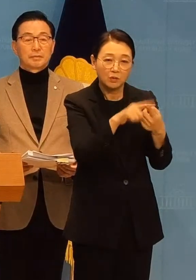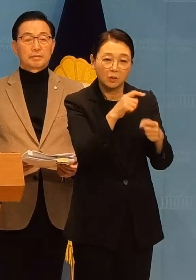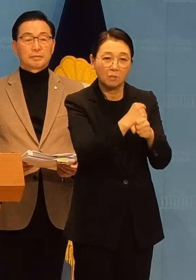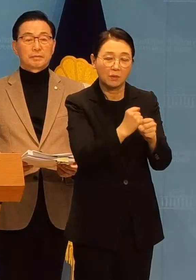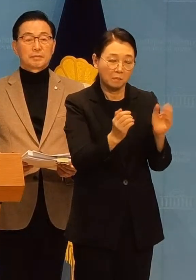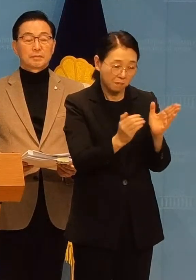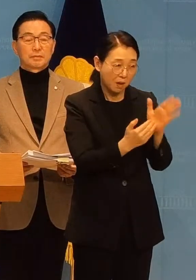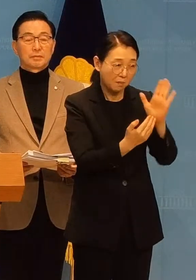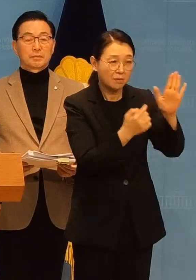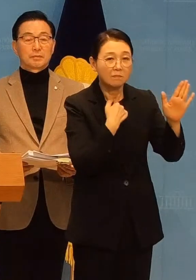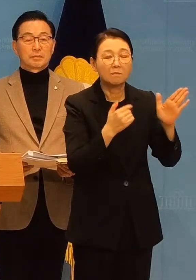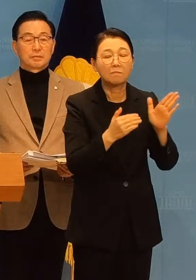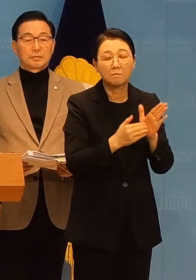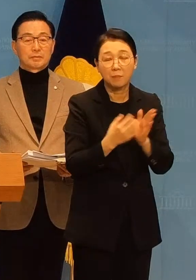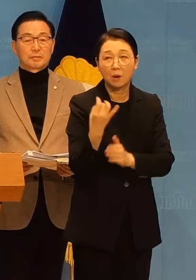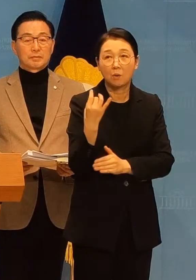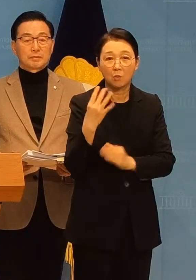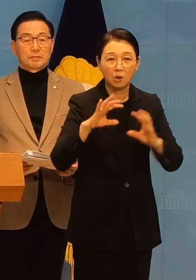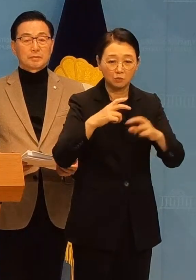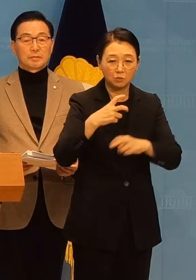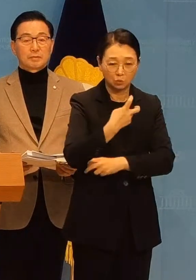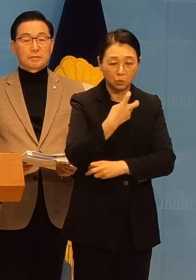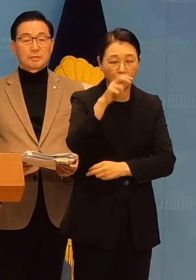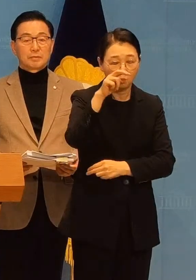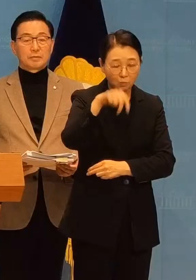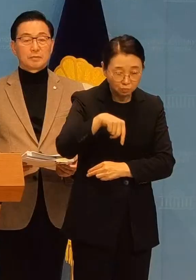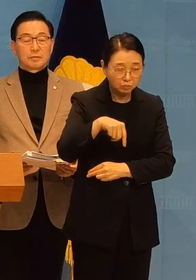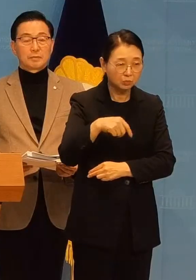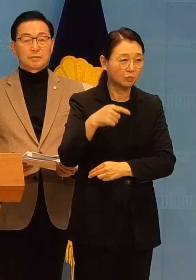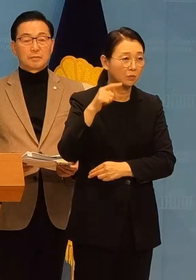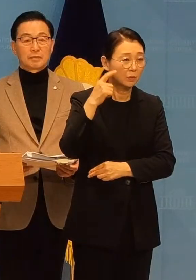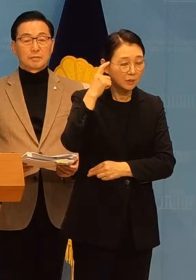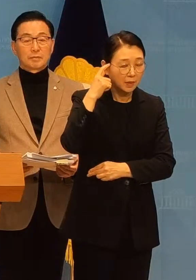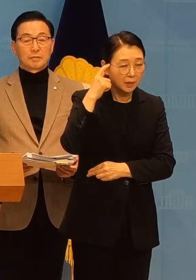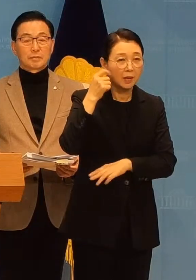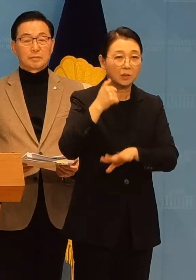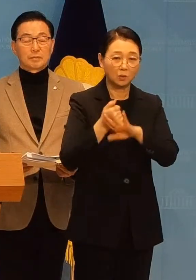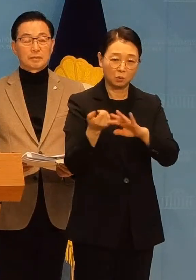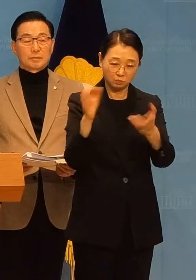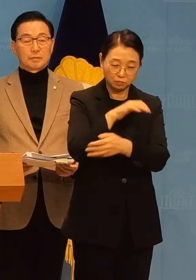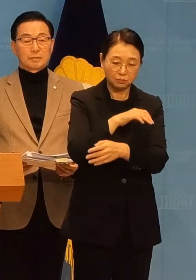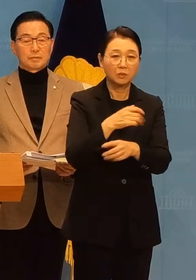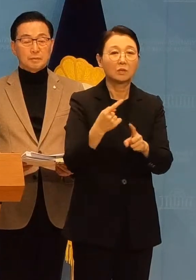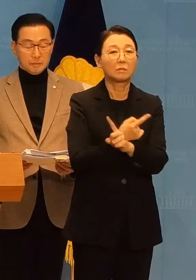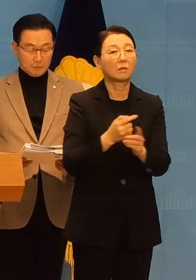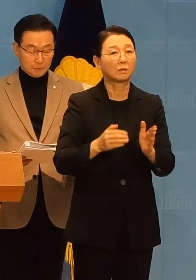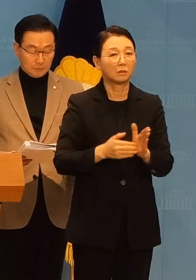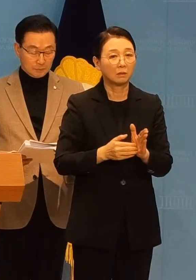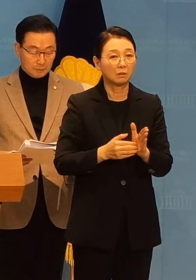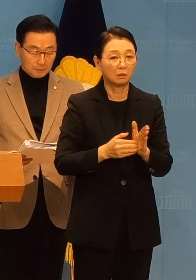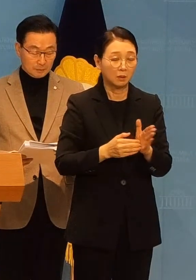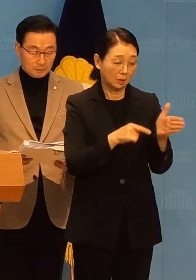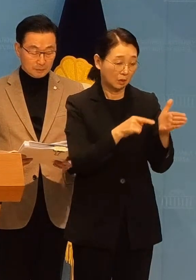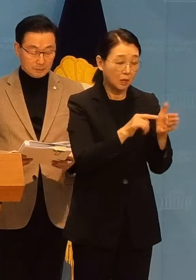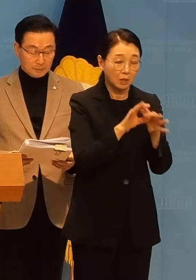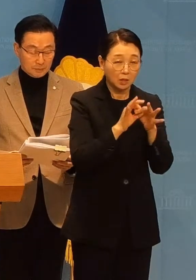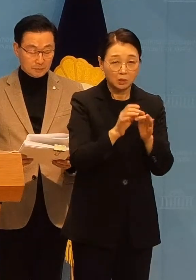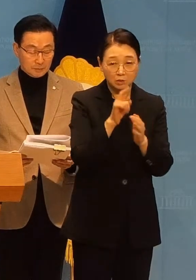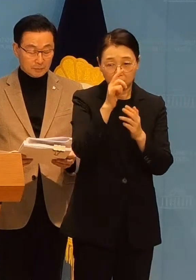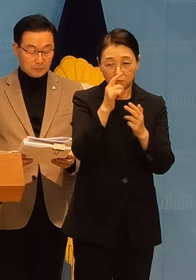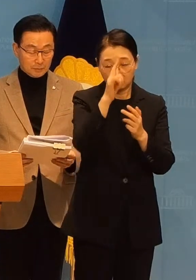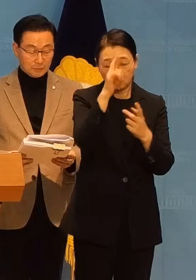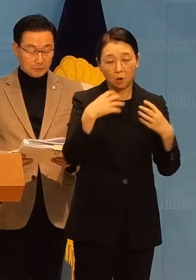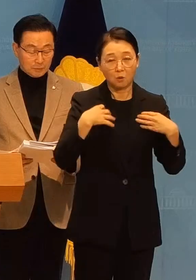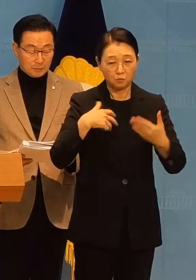설치됐다고 주장하던 기존 국토부 주장을 스스로 뒤엎은 것입니다. 무한공항 로컬라이저 관련 정부 입장을 왜